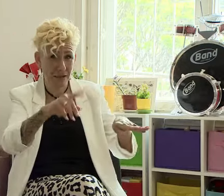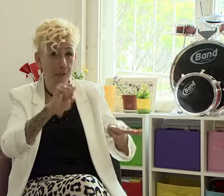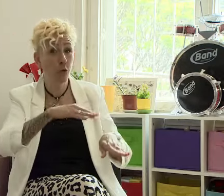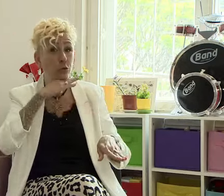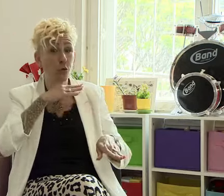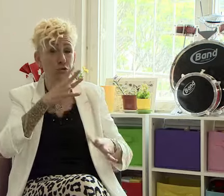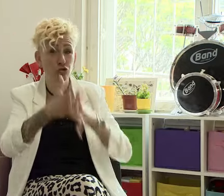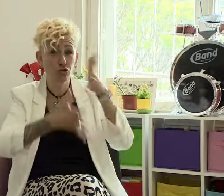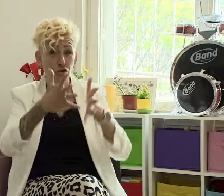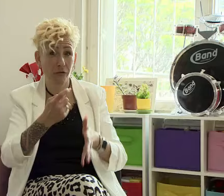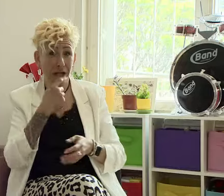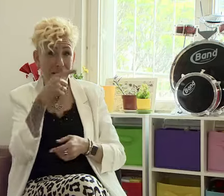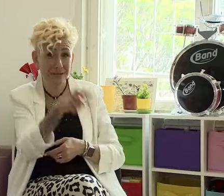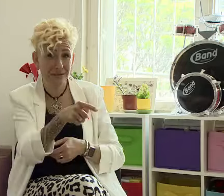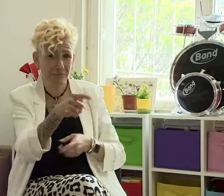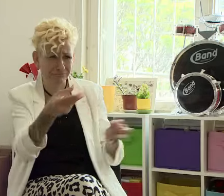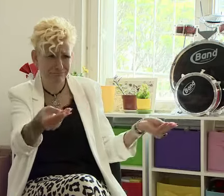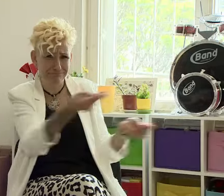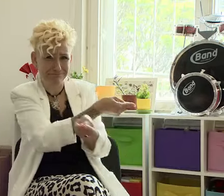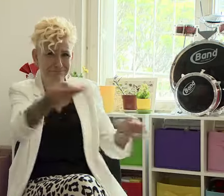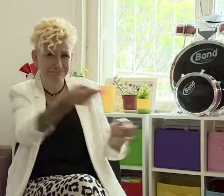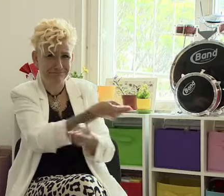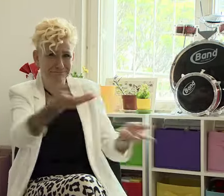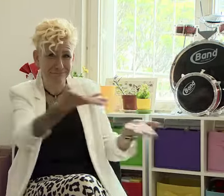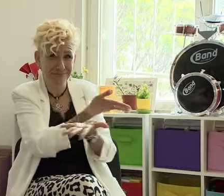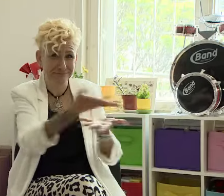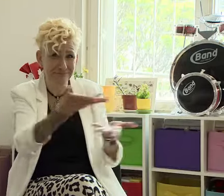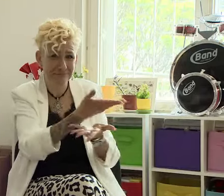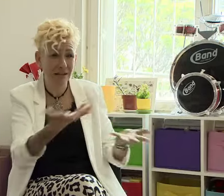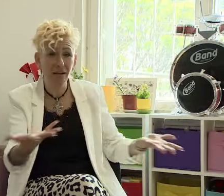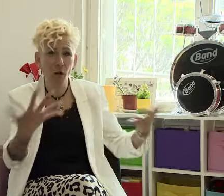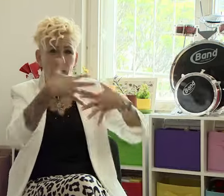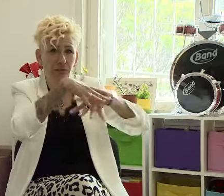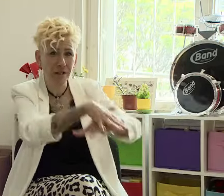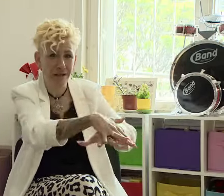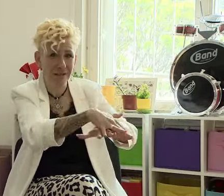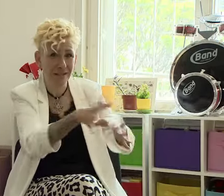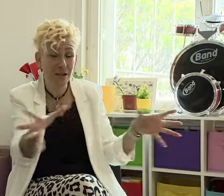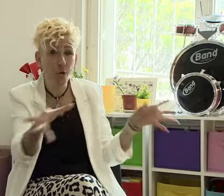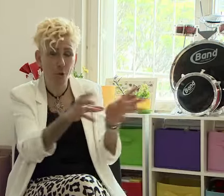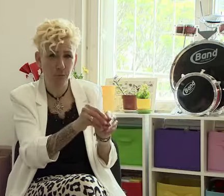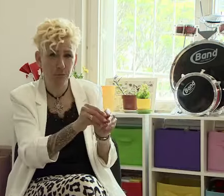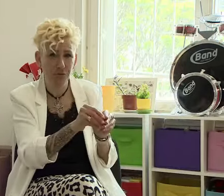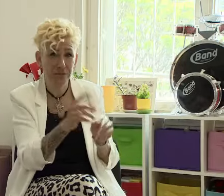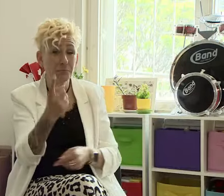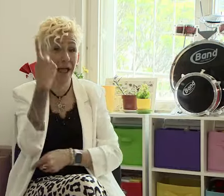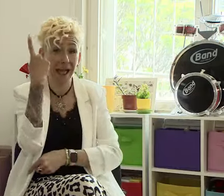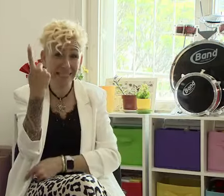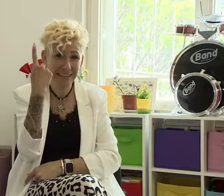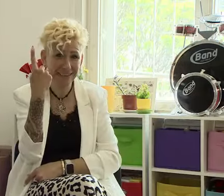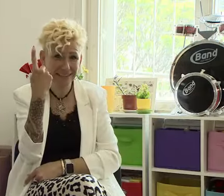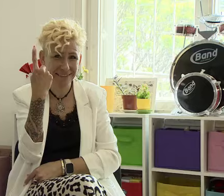жестовият език. Той само ще спомогне за нашата интеграция, за това да сме заедно. А ние сме